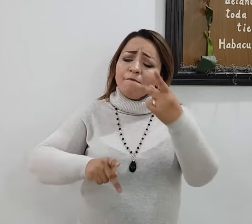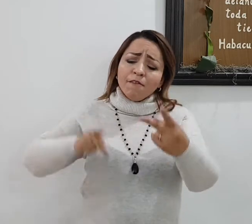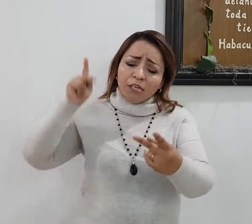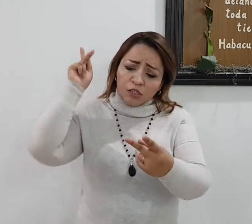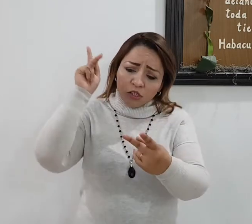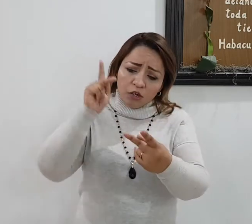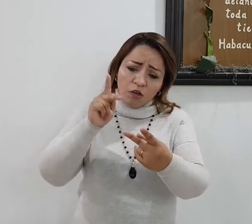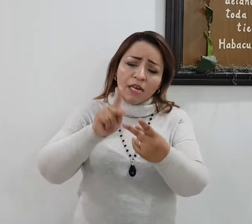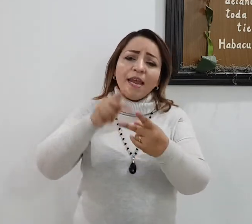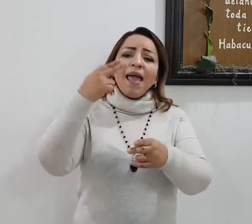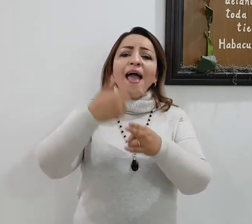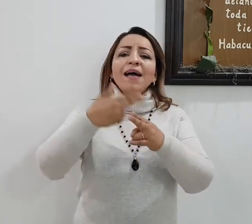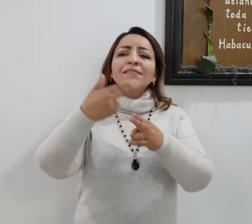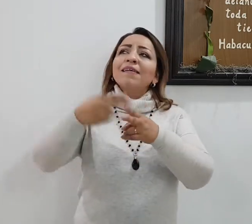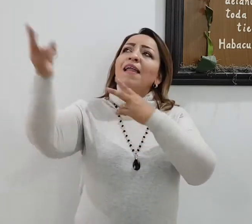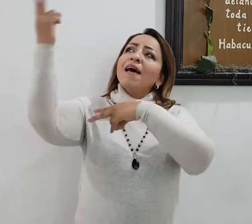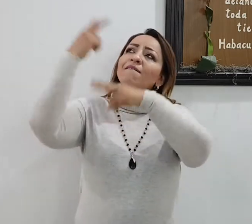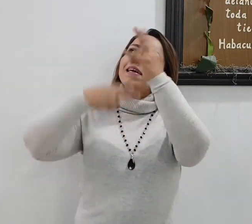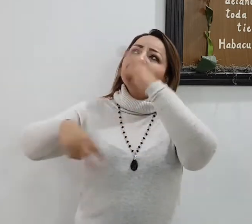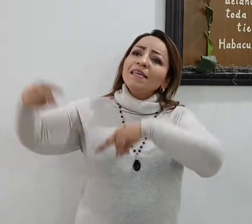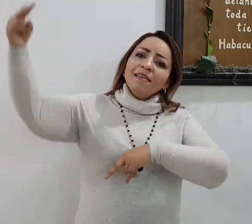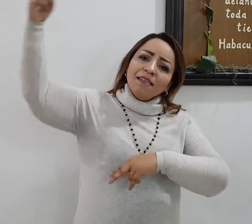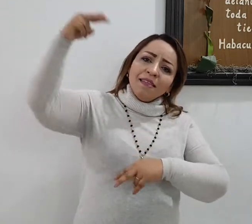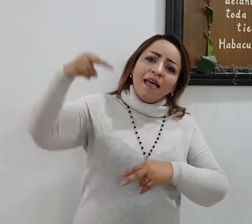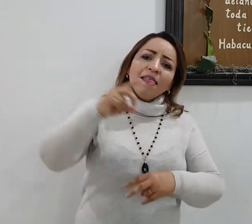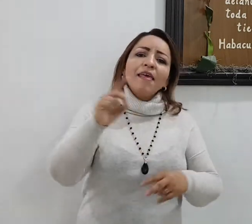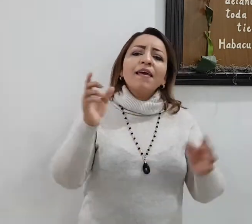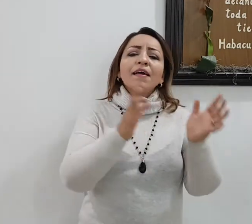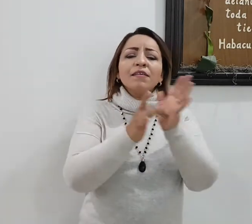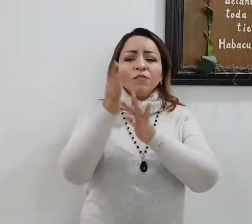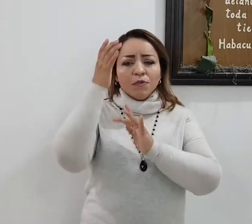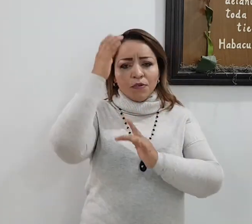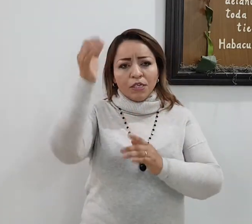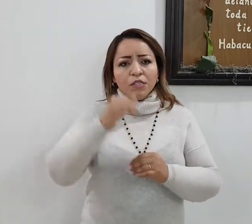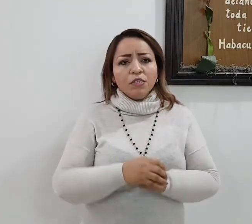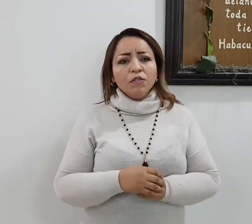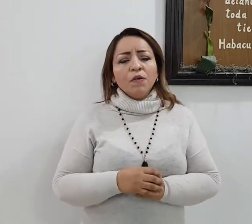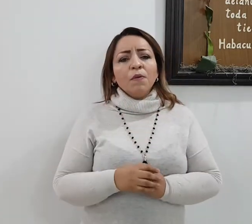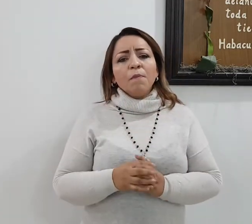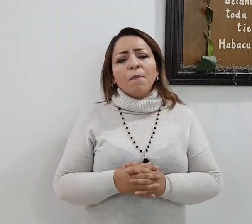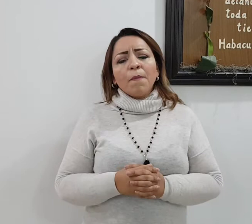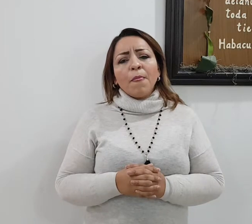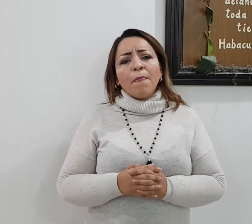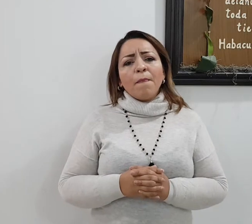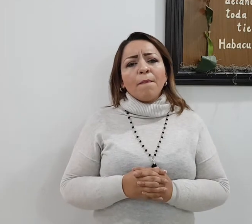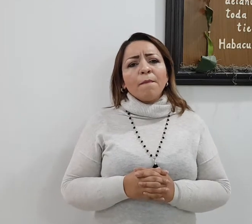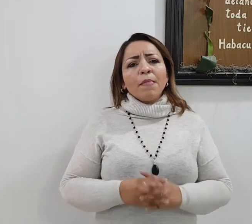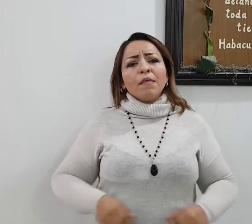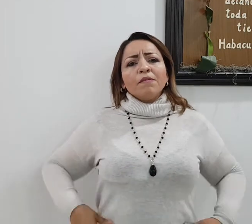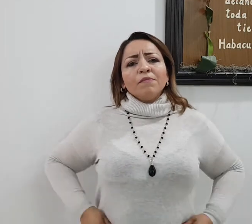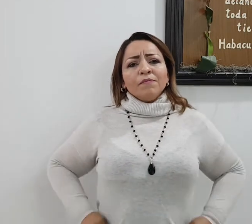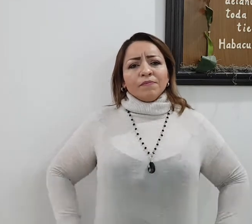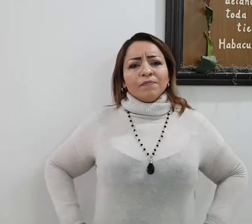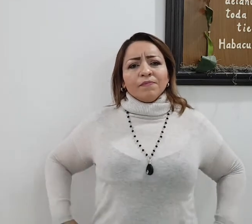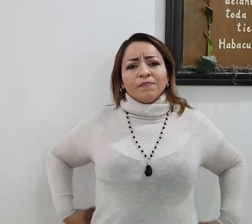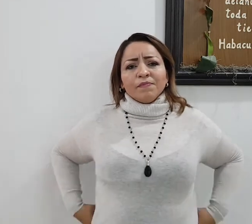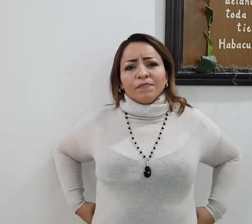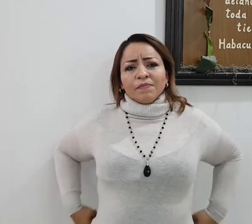hermanos, que todo lo que vivimos, aparentemente también malo, porque vienen tiempos luego así como lo que hoy viven Rudy y Carmen,